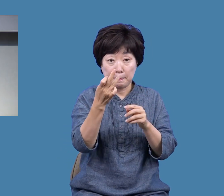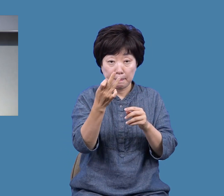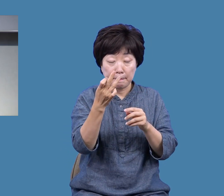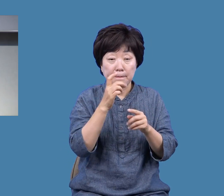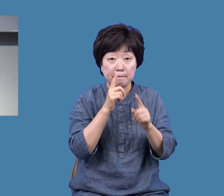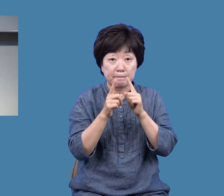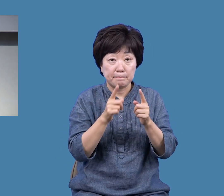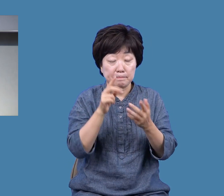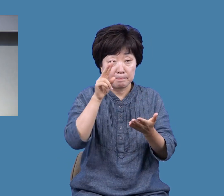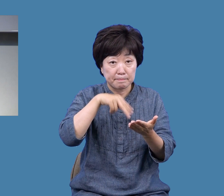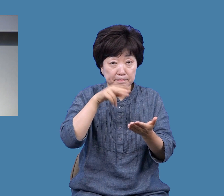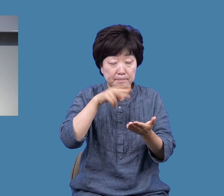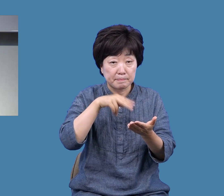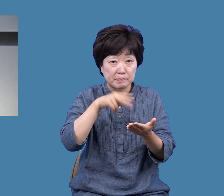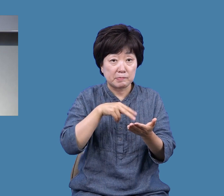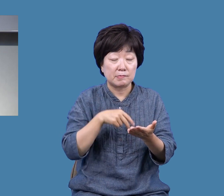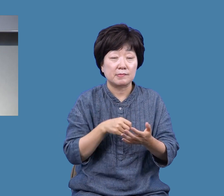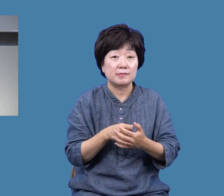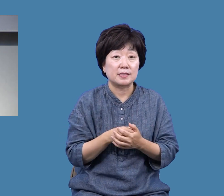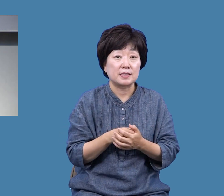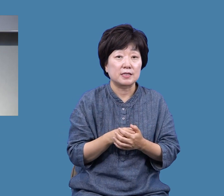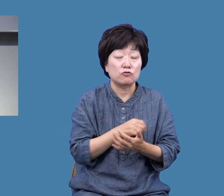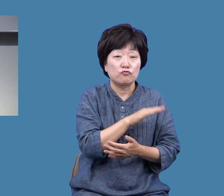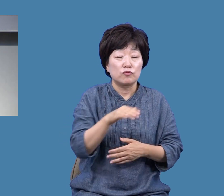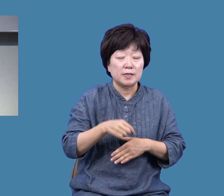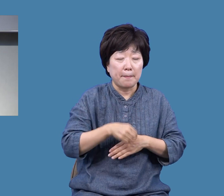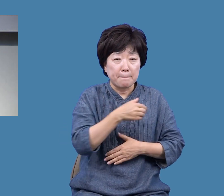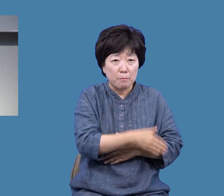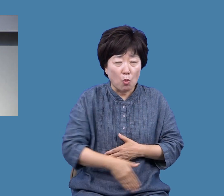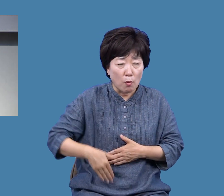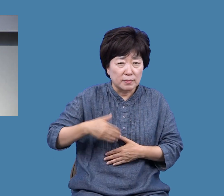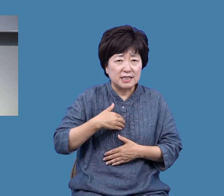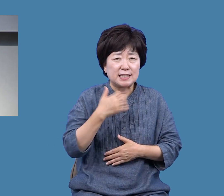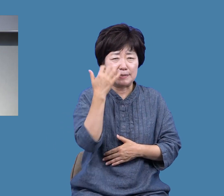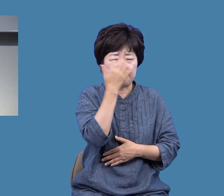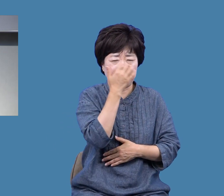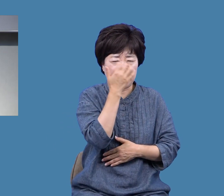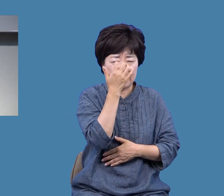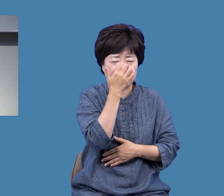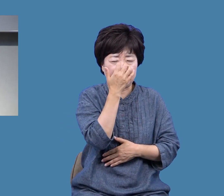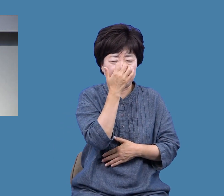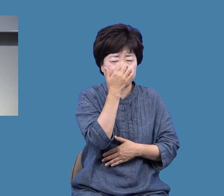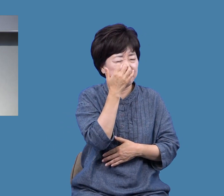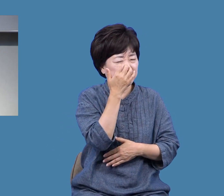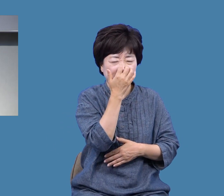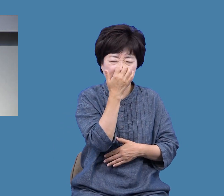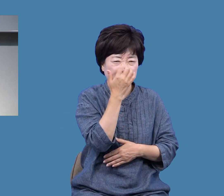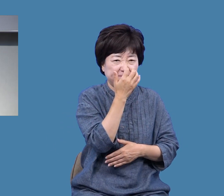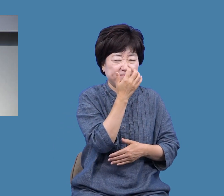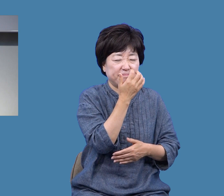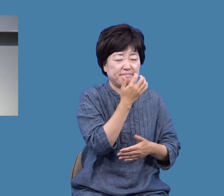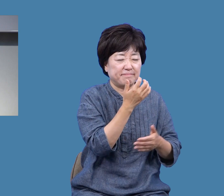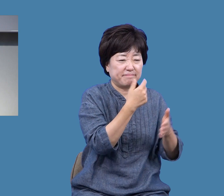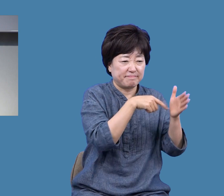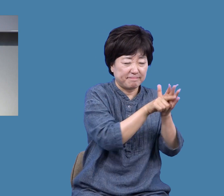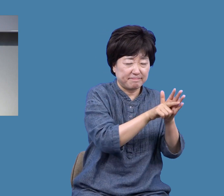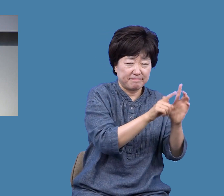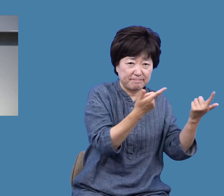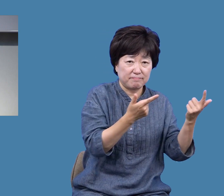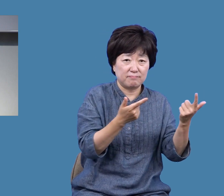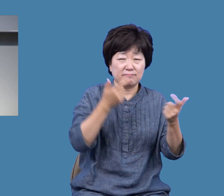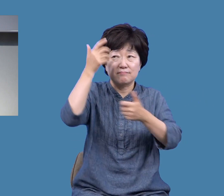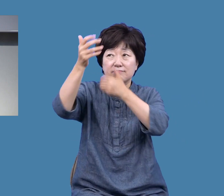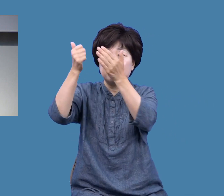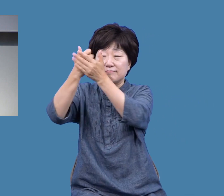보면 우리 방금 읽었던 말씀인데, 우리 몸은 음란, 즉 본능을 위해서 있는 것이 아니라 하나님을 위해서 있다고